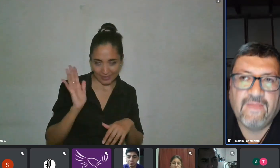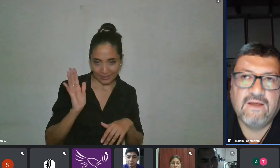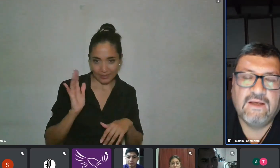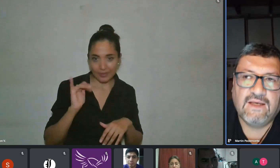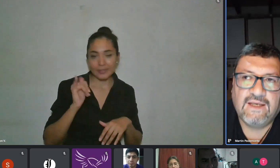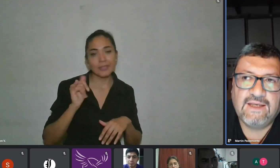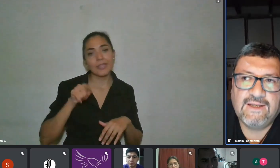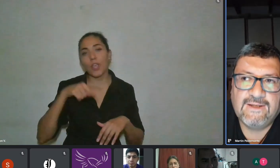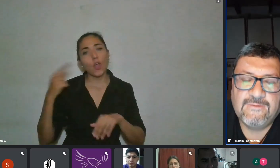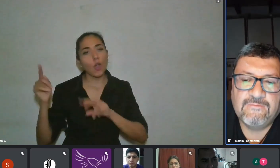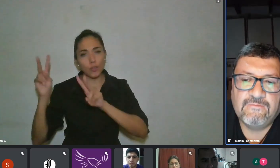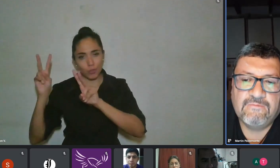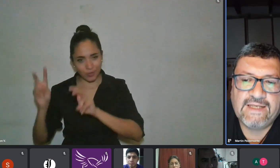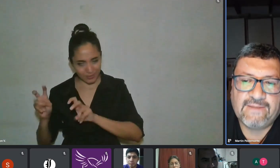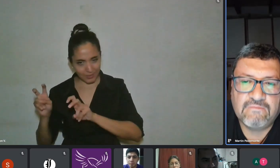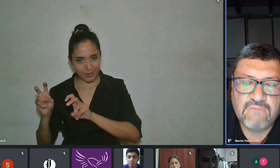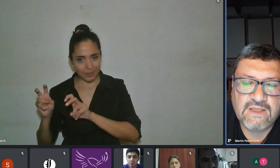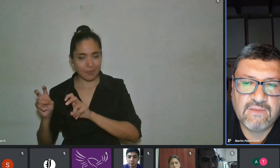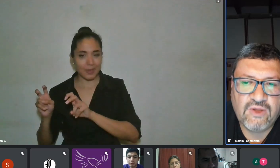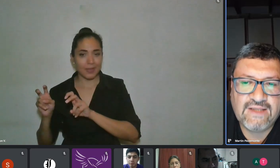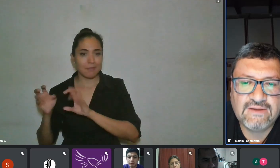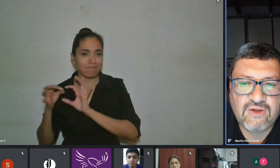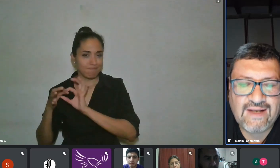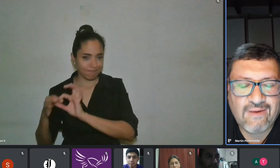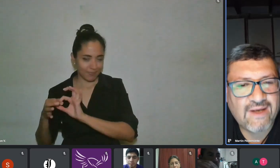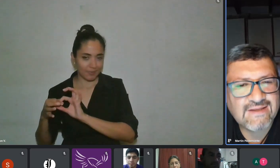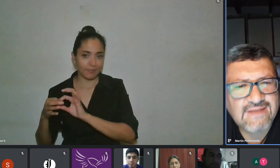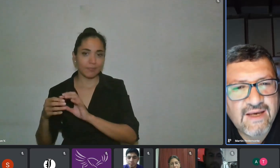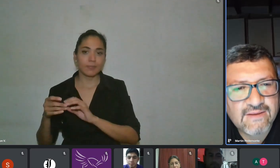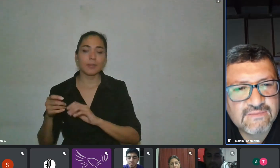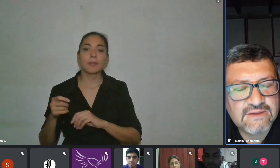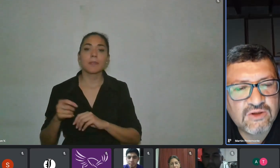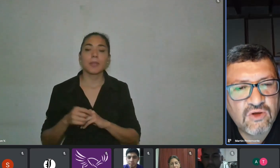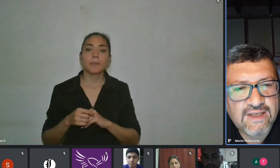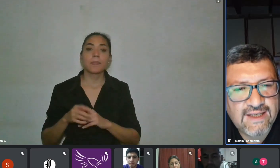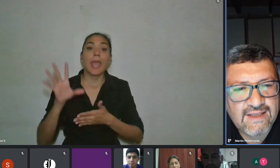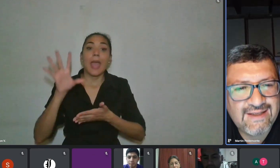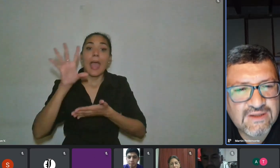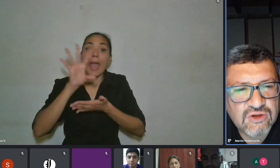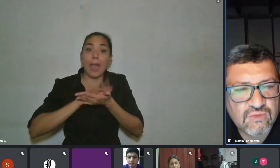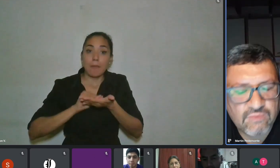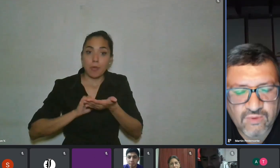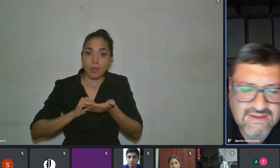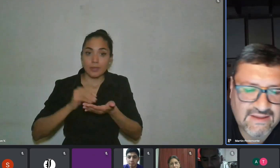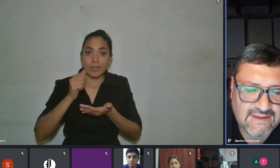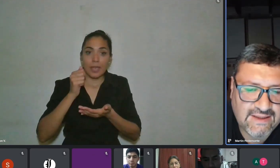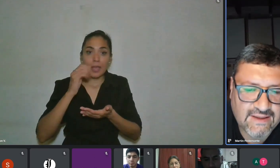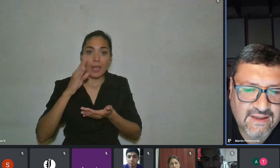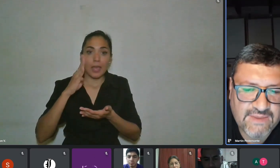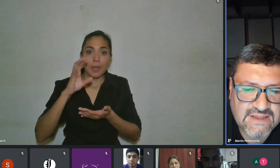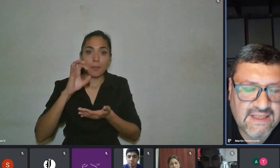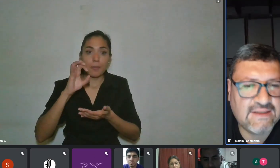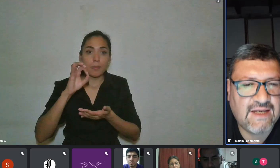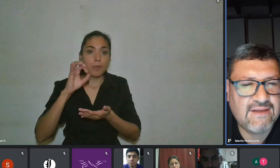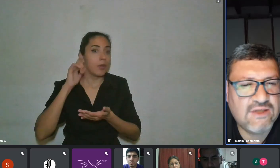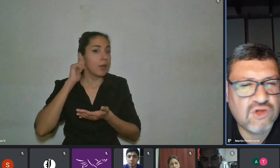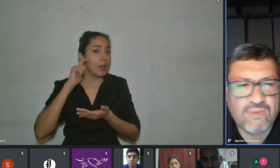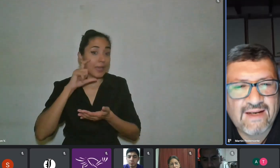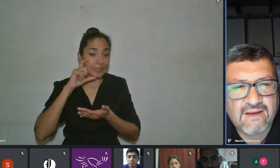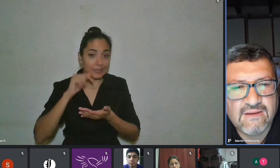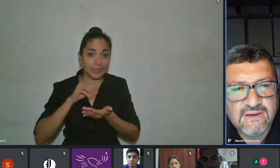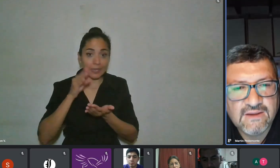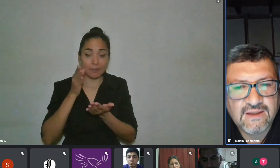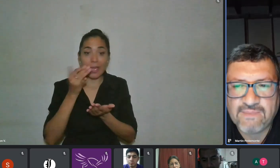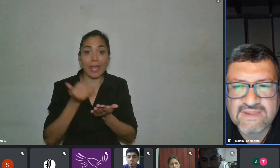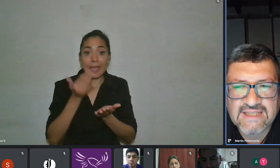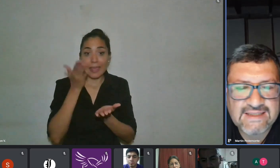cosa. Mira, vos dentro de la abogacía, dentro de lo que es el derecho, vos vas a tener especialistas en derecho